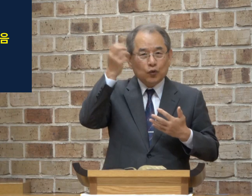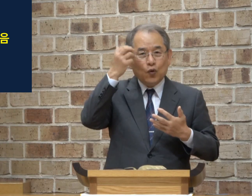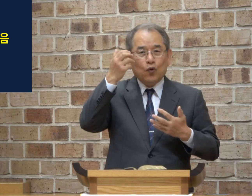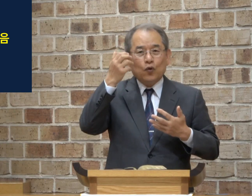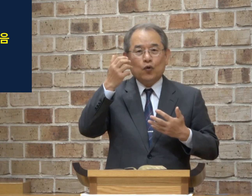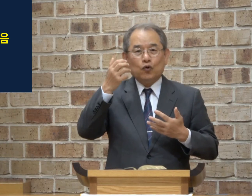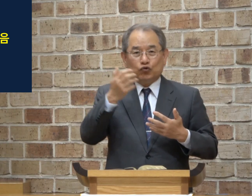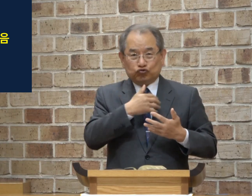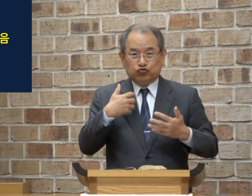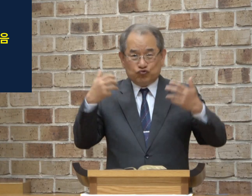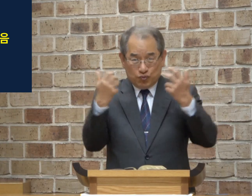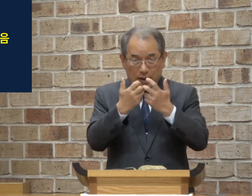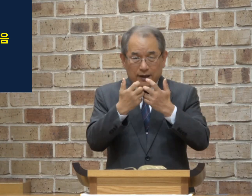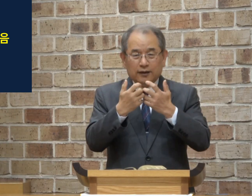또한 성령 충만함을 받은